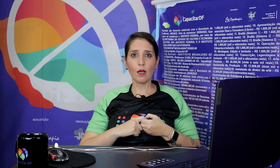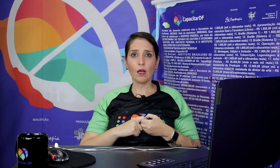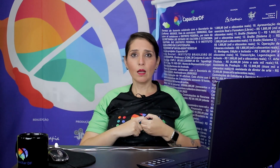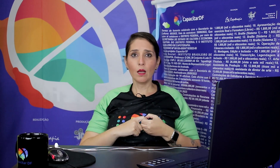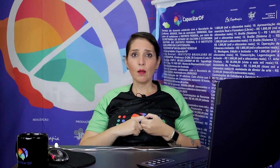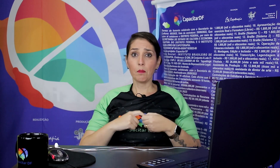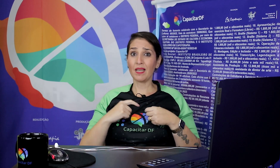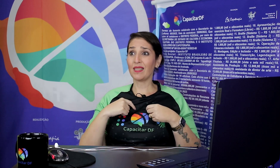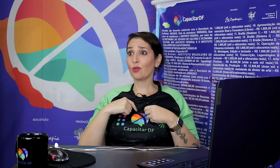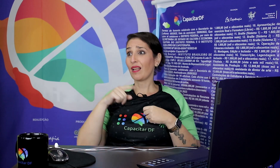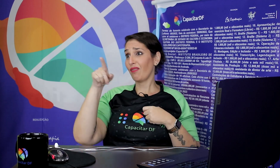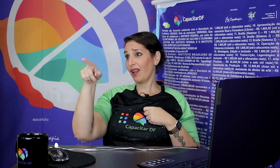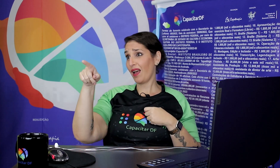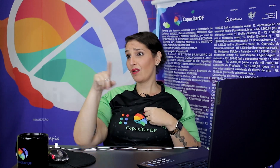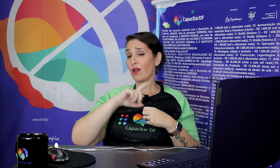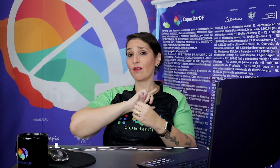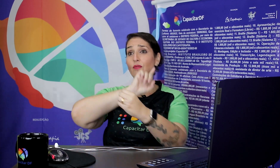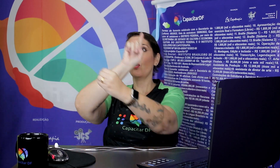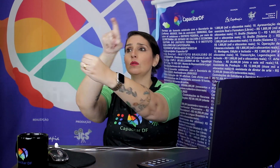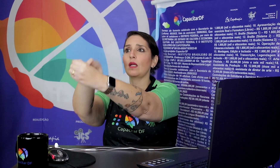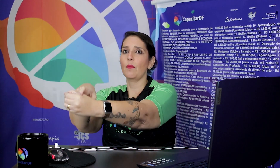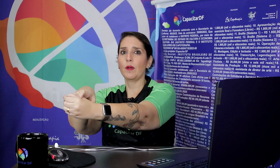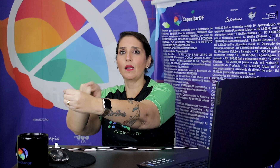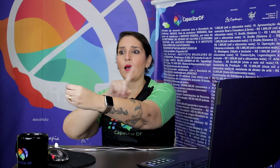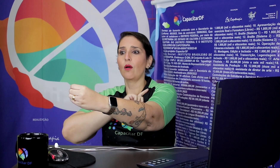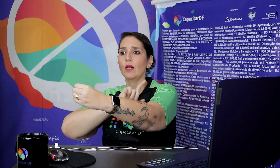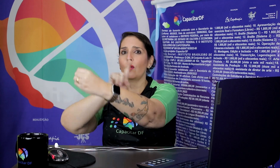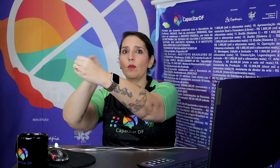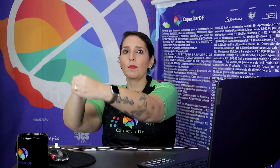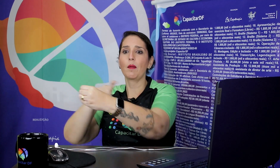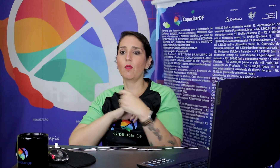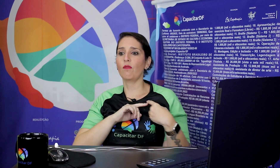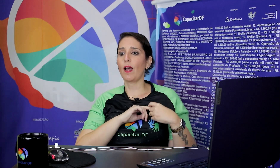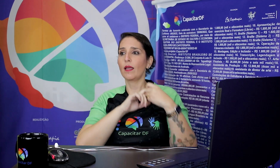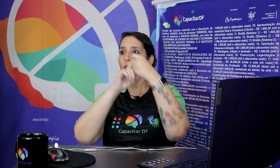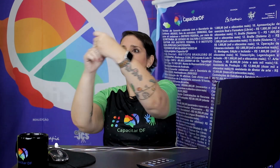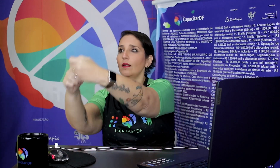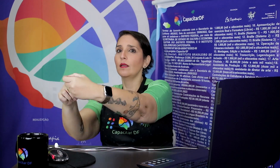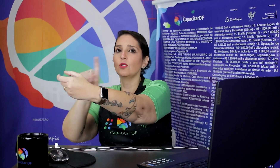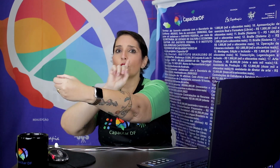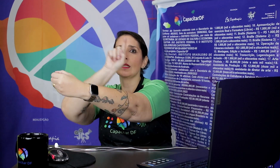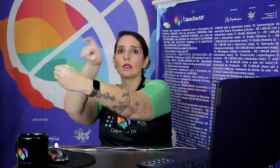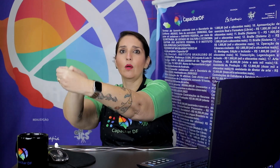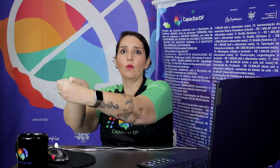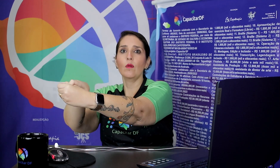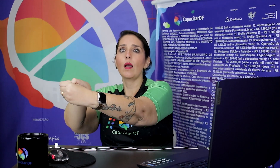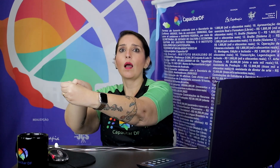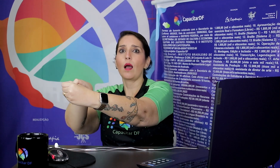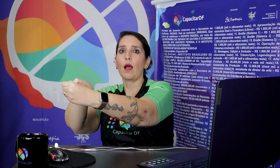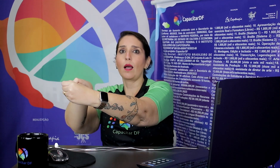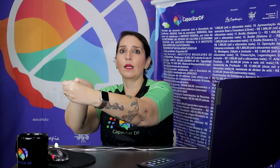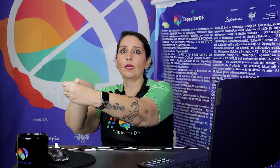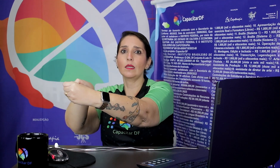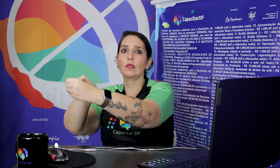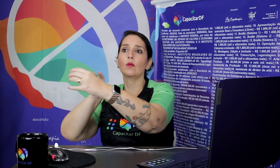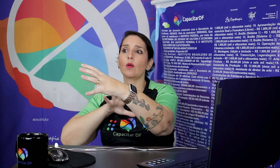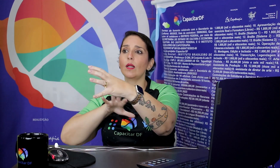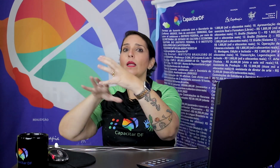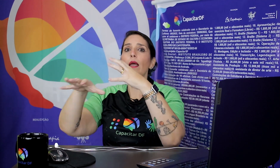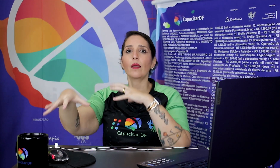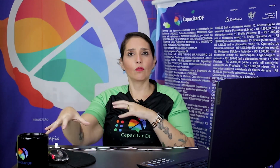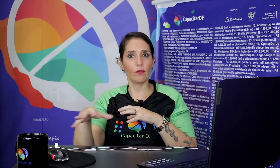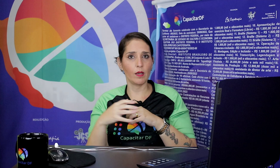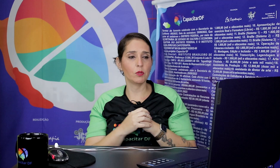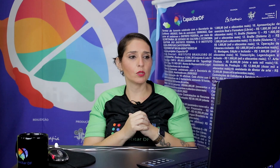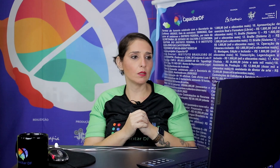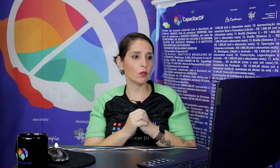cá. Mas eu estava lá, eu quero voltar para lá. Olha como a minha mão vai em direção àquela questão. Então, ele